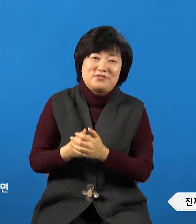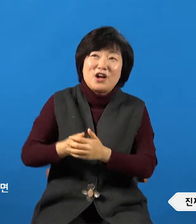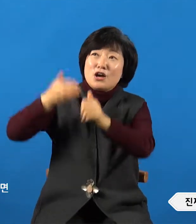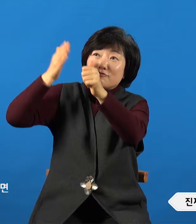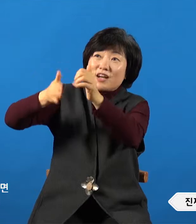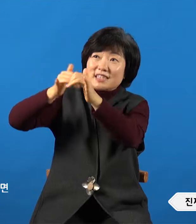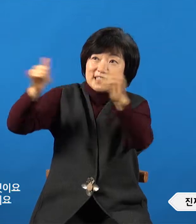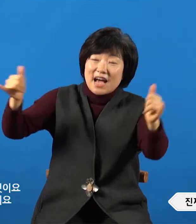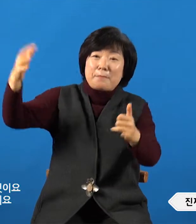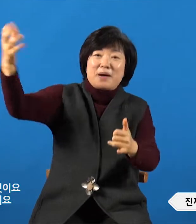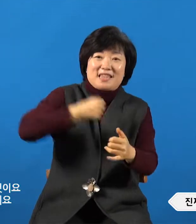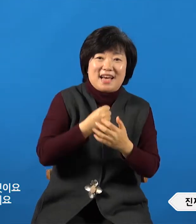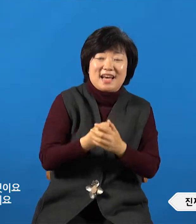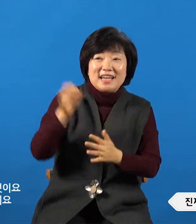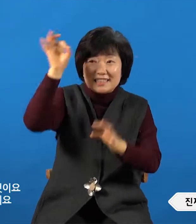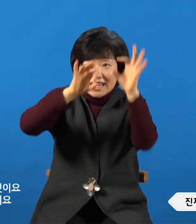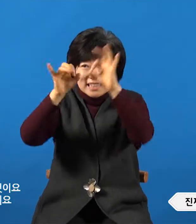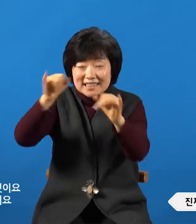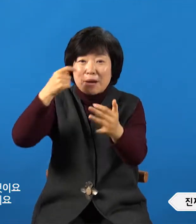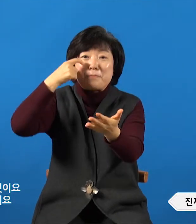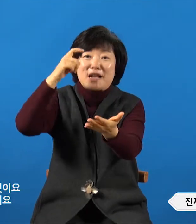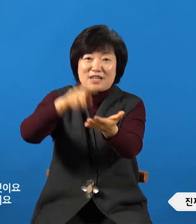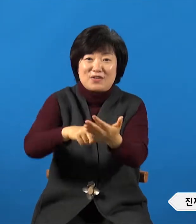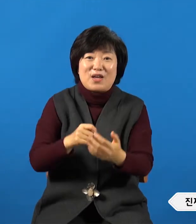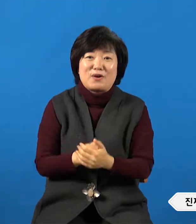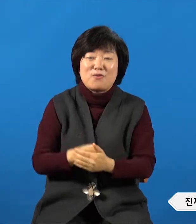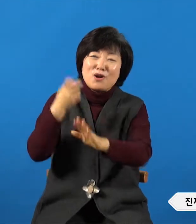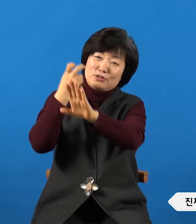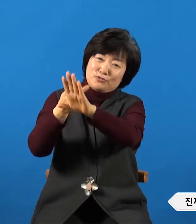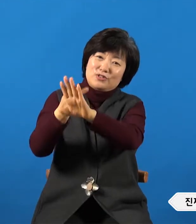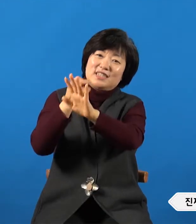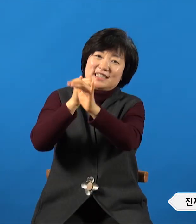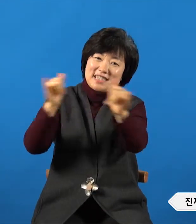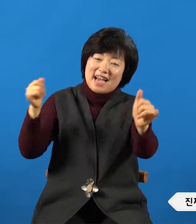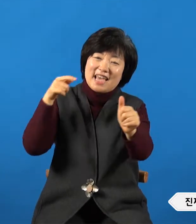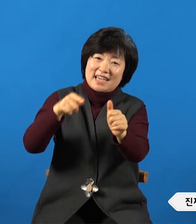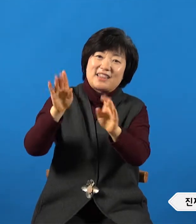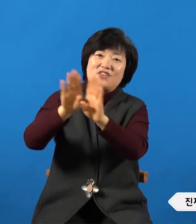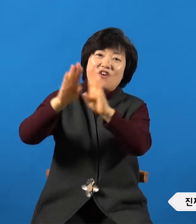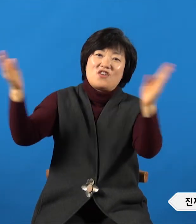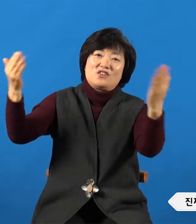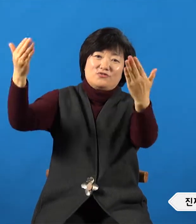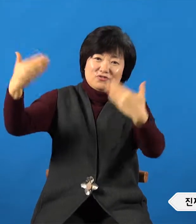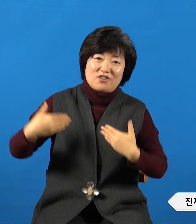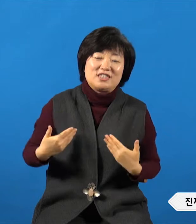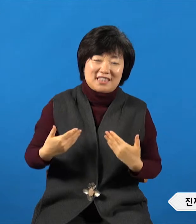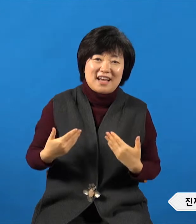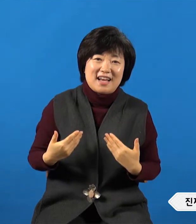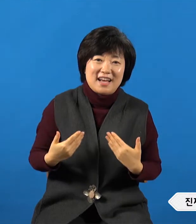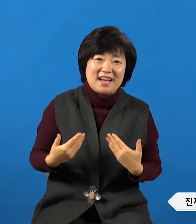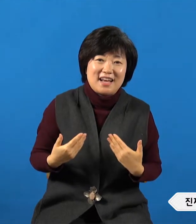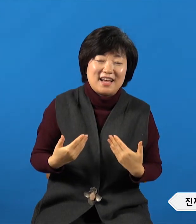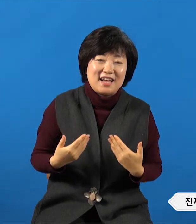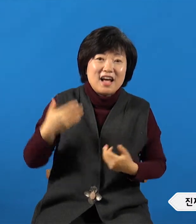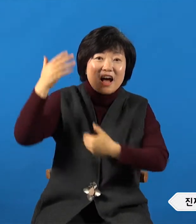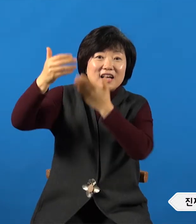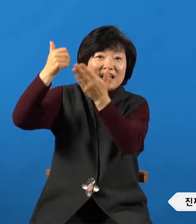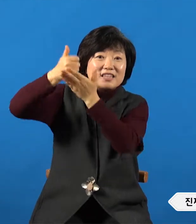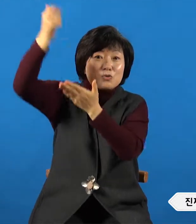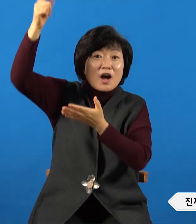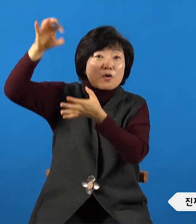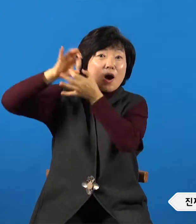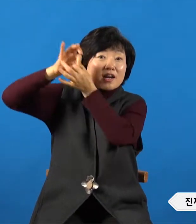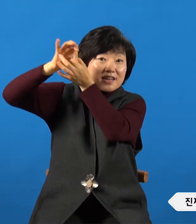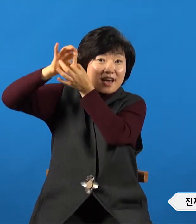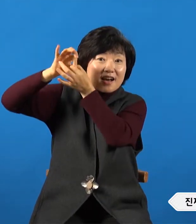것이니 구하는 이마다 받을 것이요 찾는 이는 찾아낼 것이요 두드리는 이에게는 열릴 것이니라.